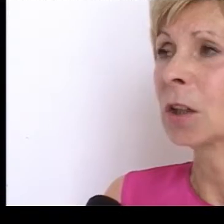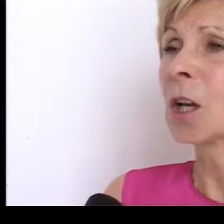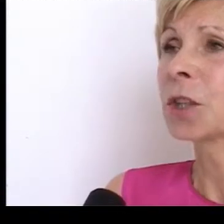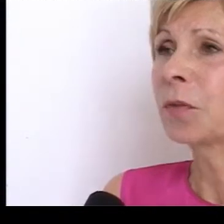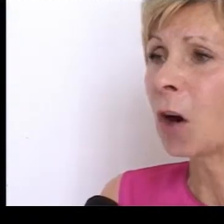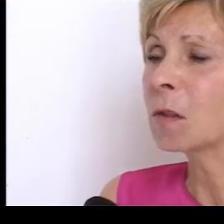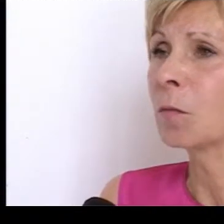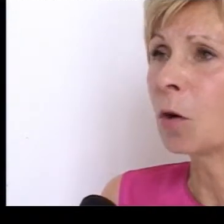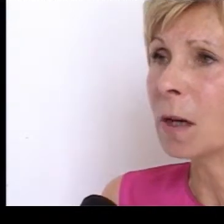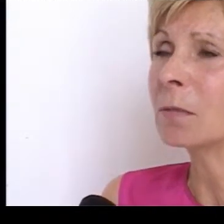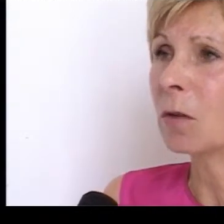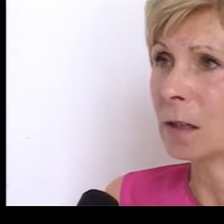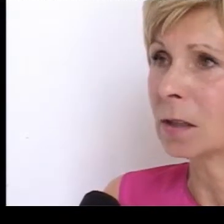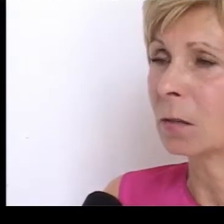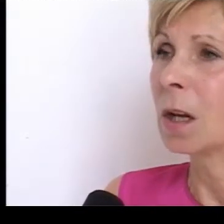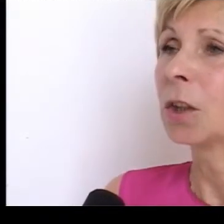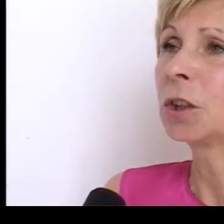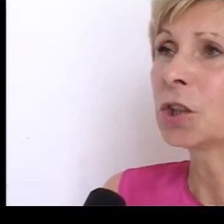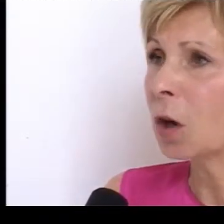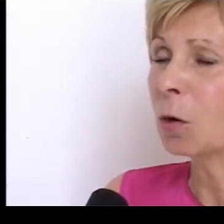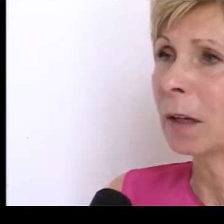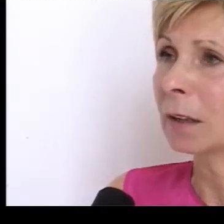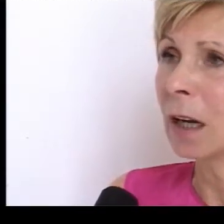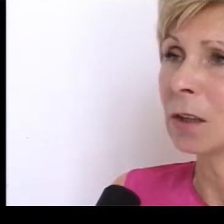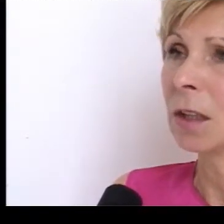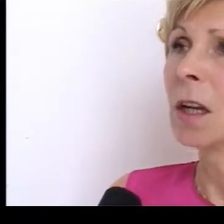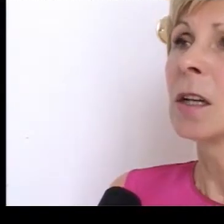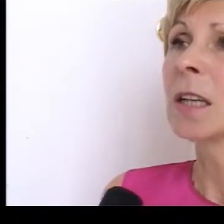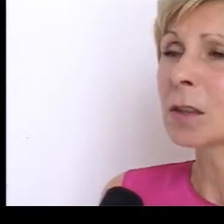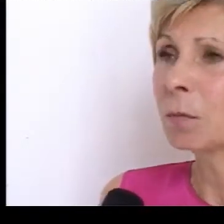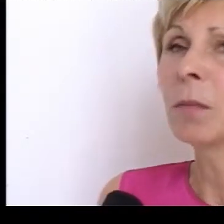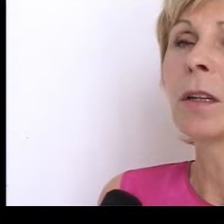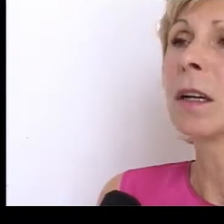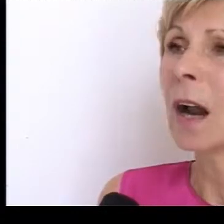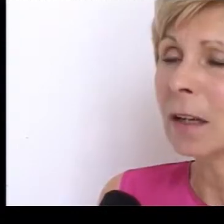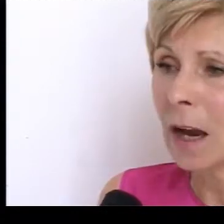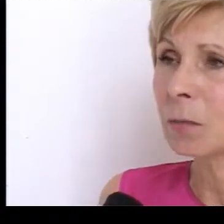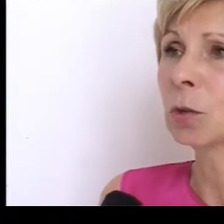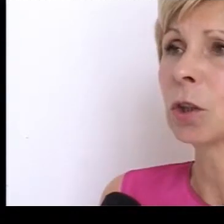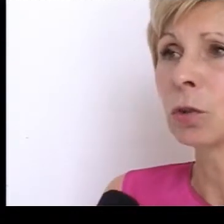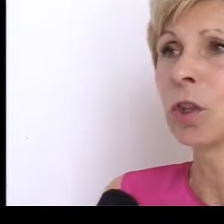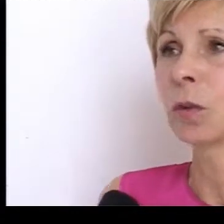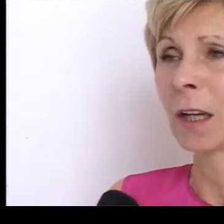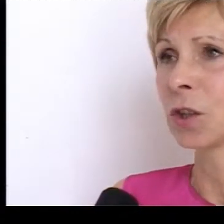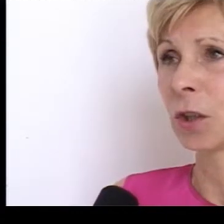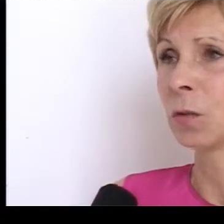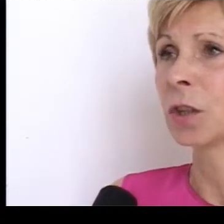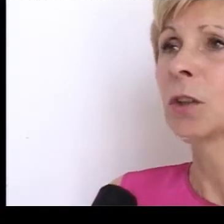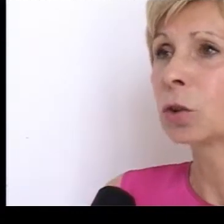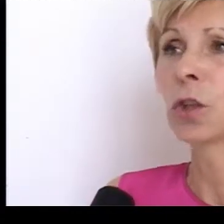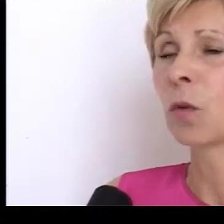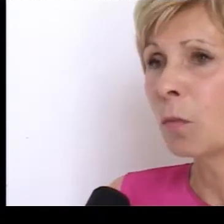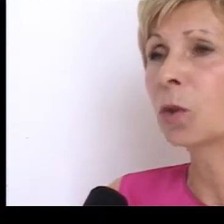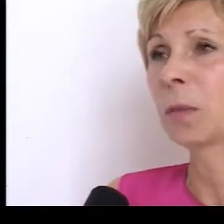liczę na to, że w końcu mgłę smoleńską i te ciągłe gadanie zastąpimy realiami, które dotyczą naszych